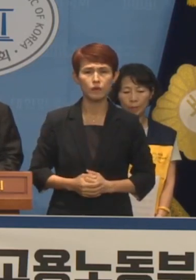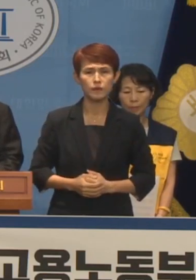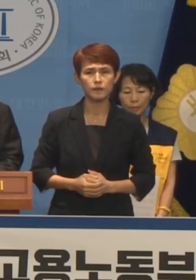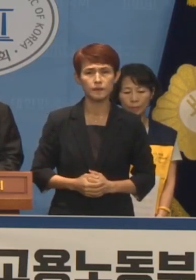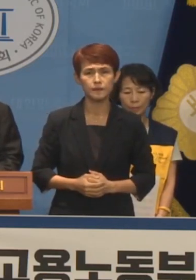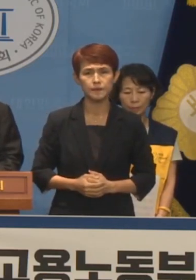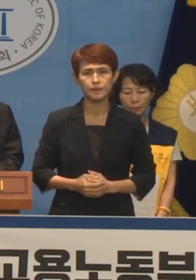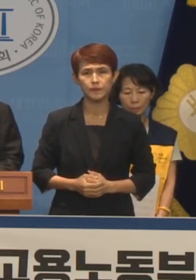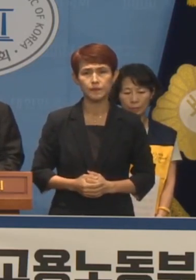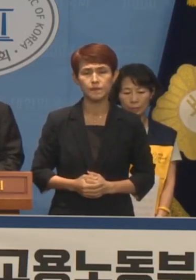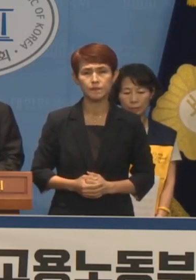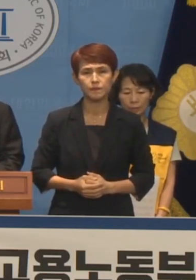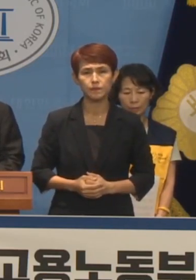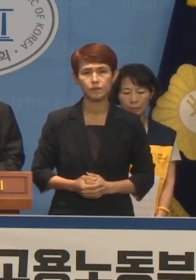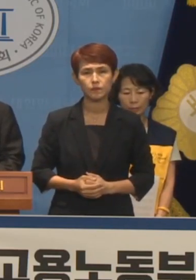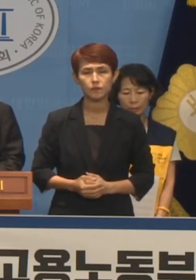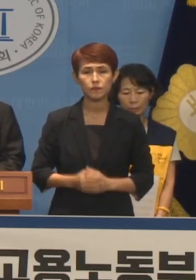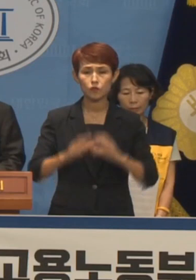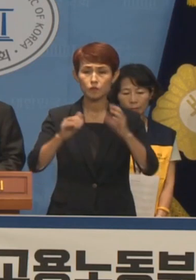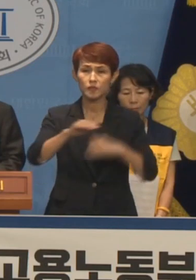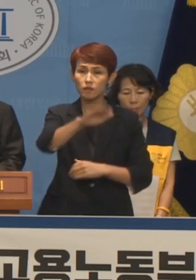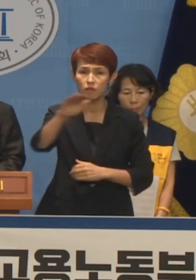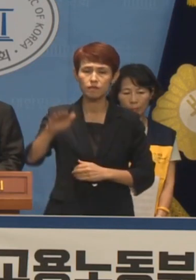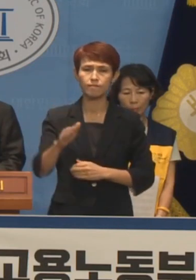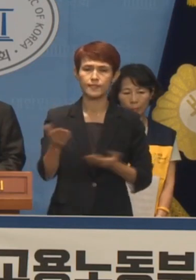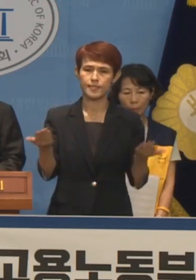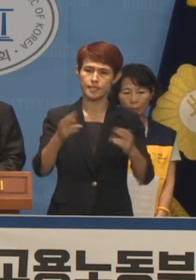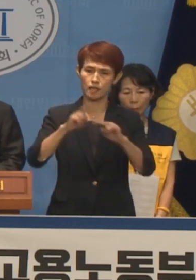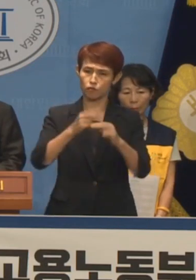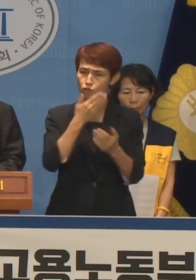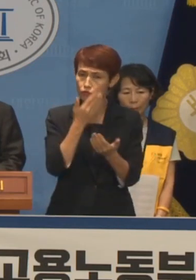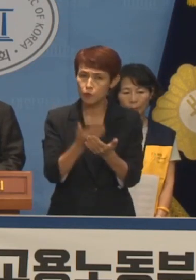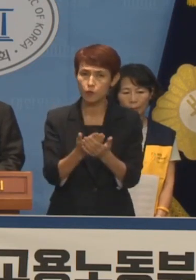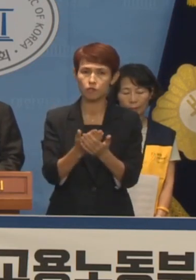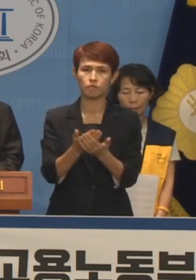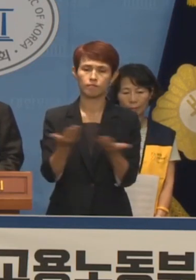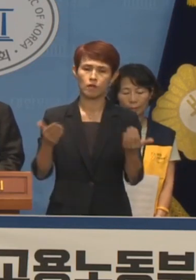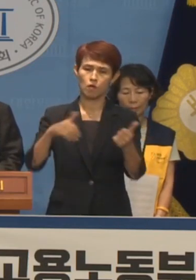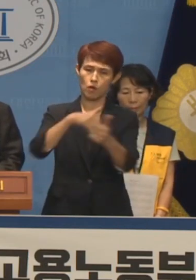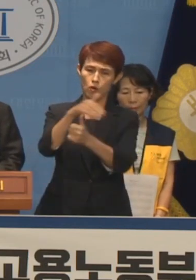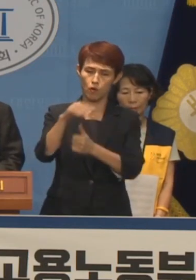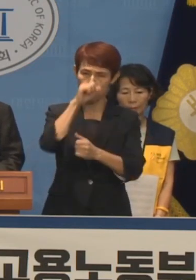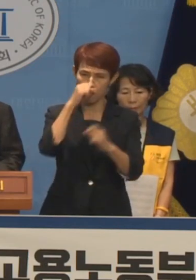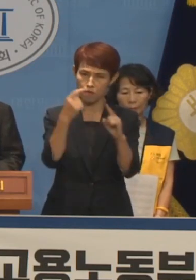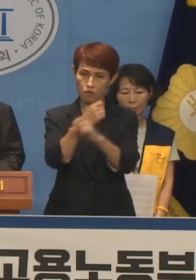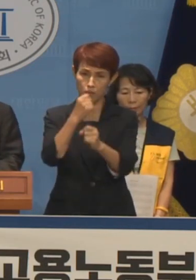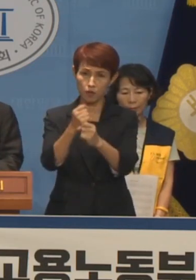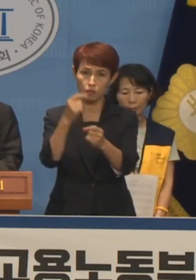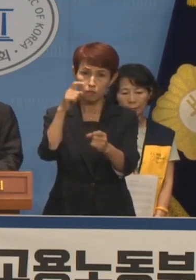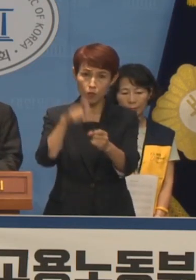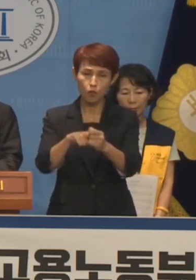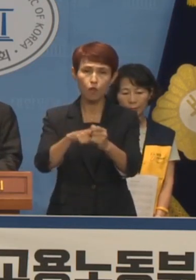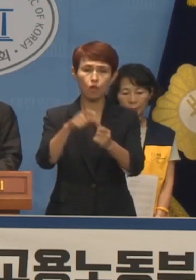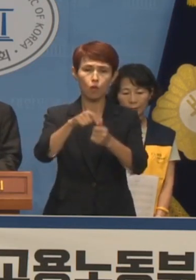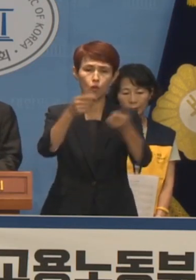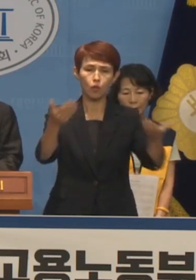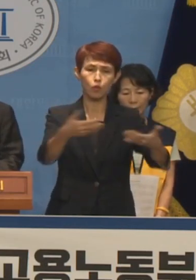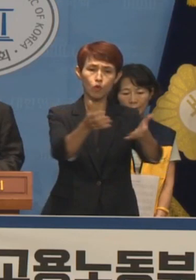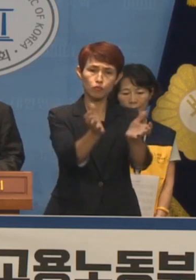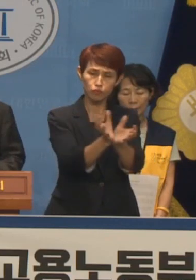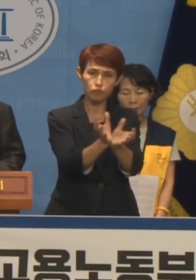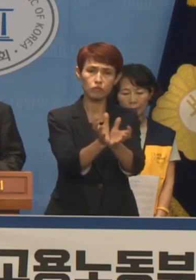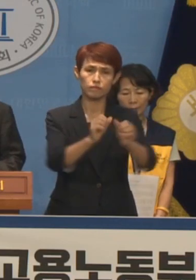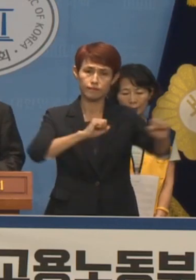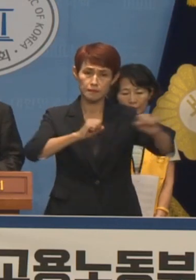됩니다. 국민 입장에서 일자리를 챙기고 노동 환경을 개선하기 위해 고용노동부를 정상화시킬 유일한